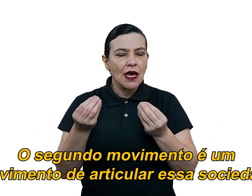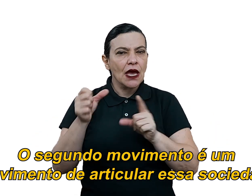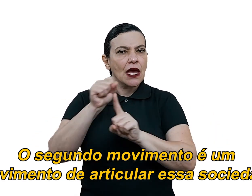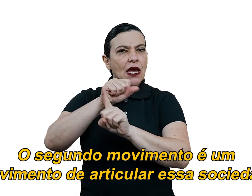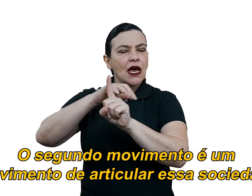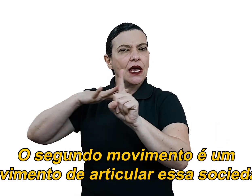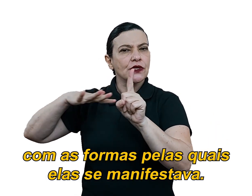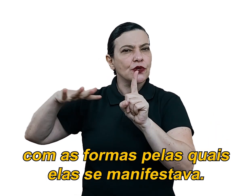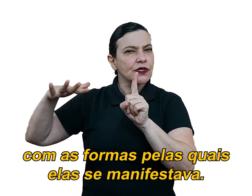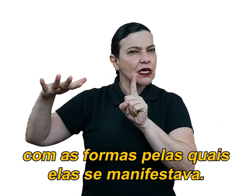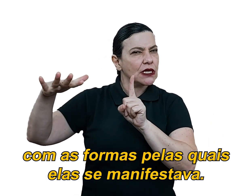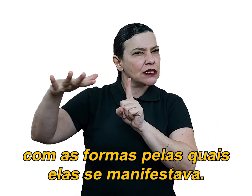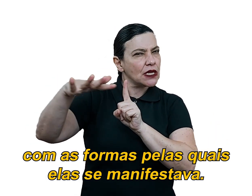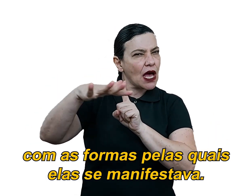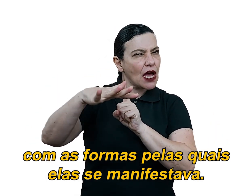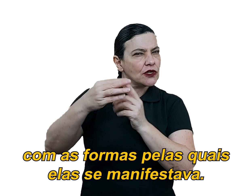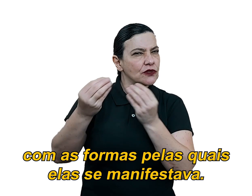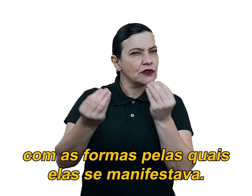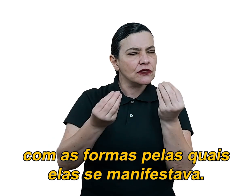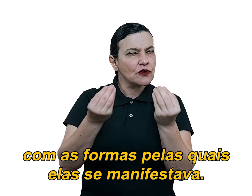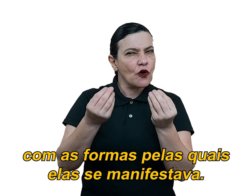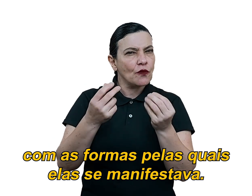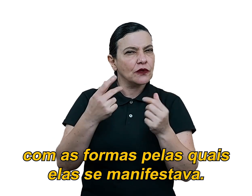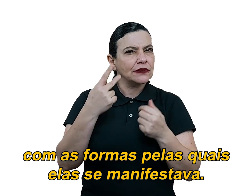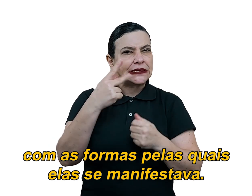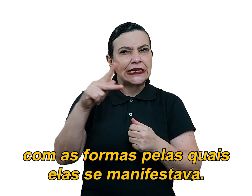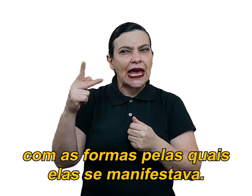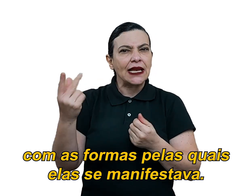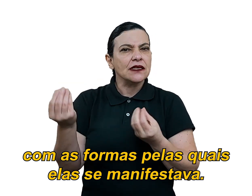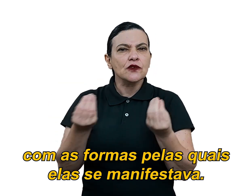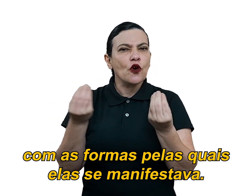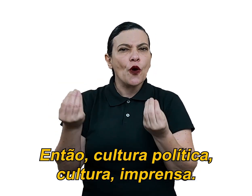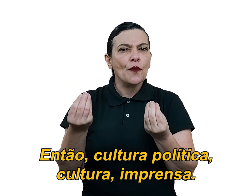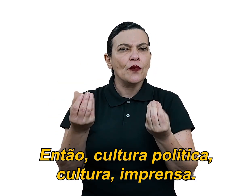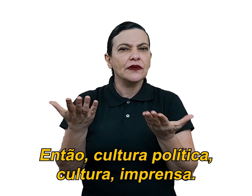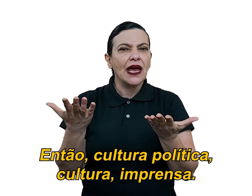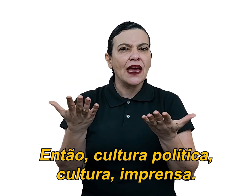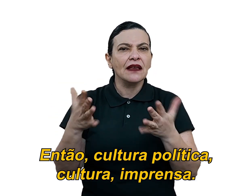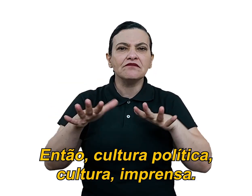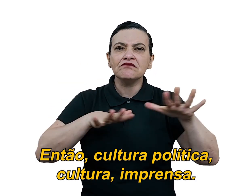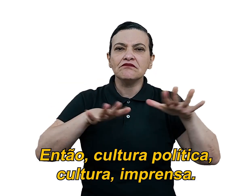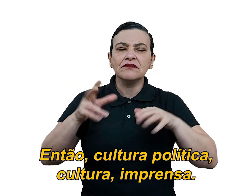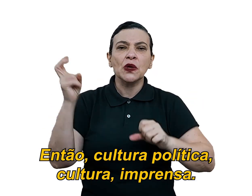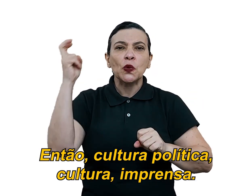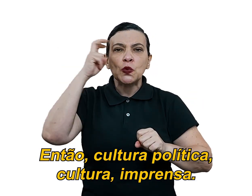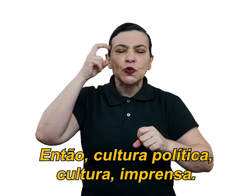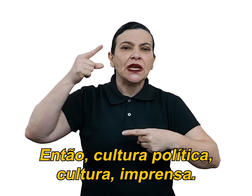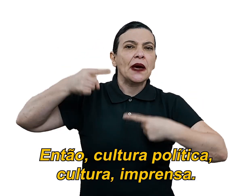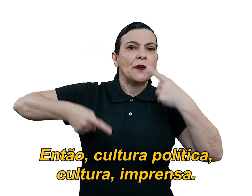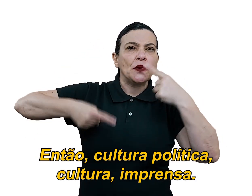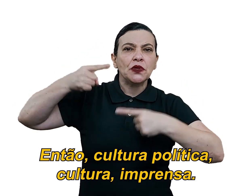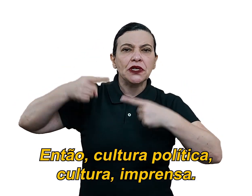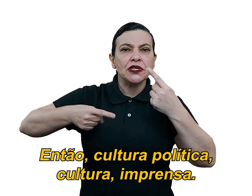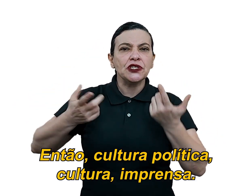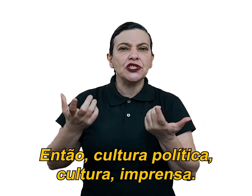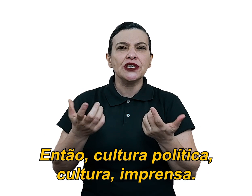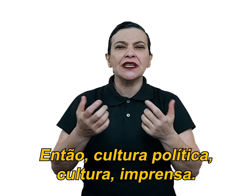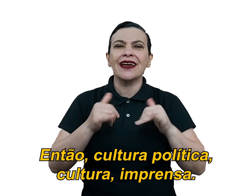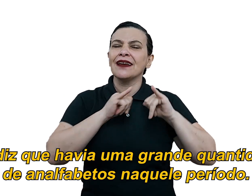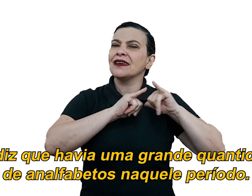essa sociedade com as formas pelas quais ela se manifestava. Então, cultura política,